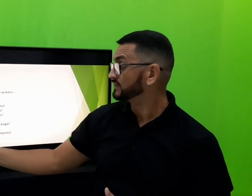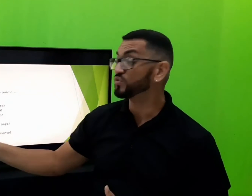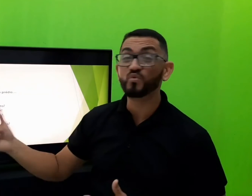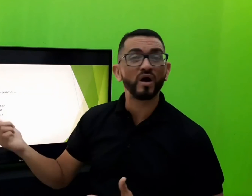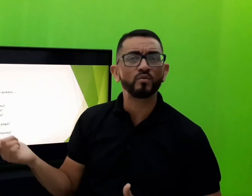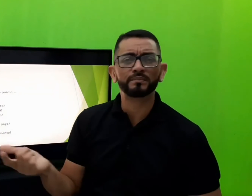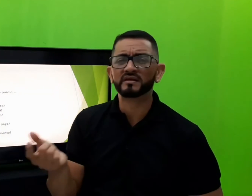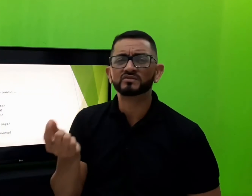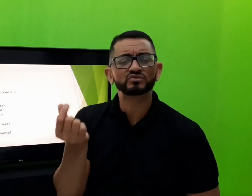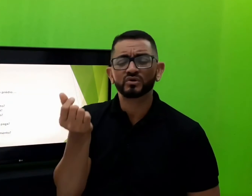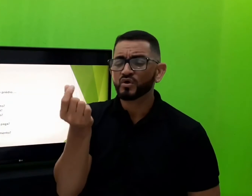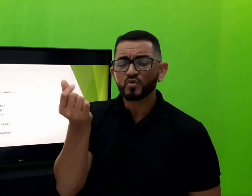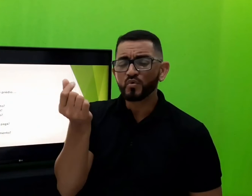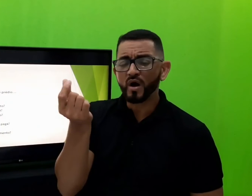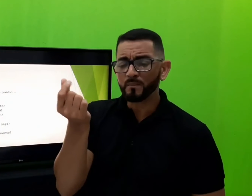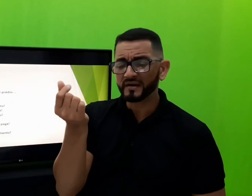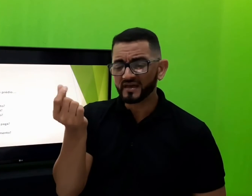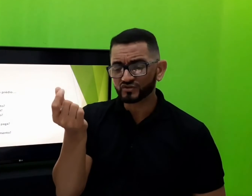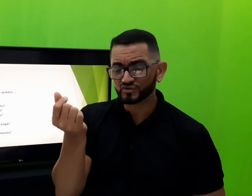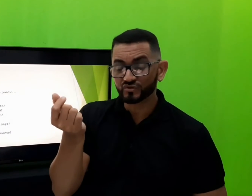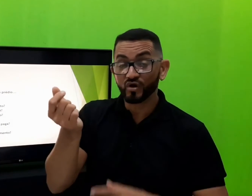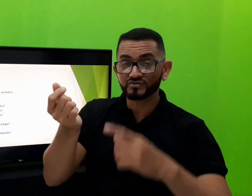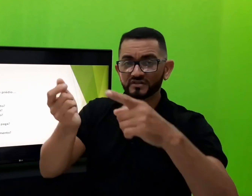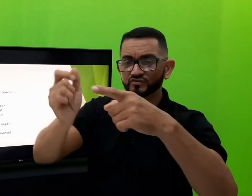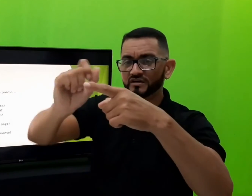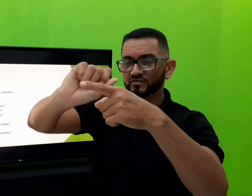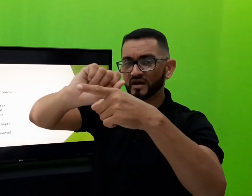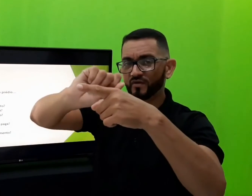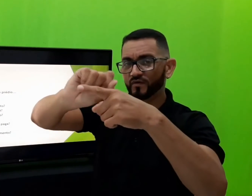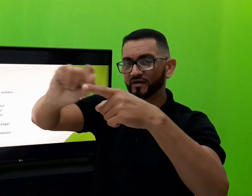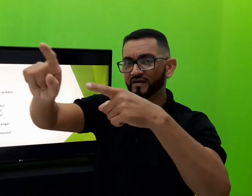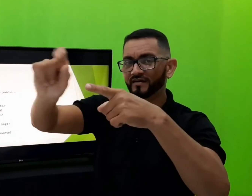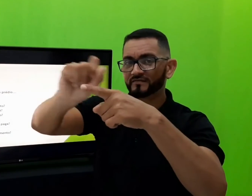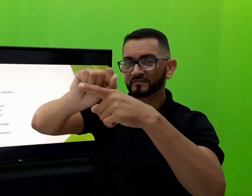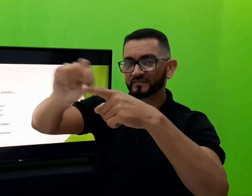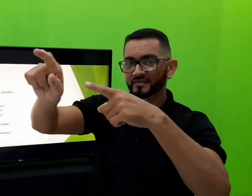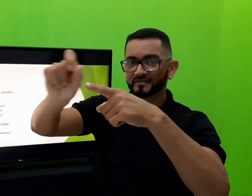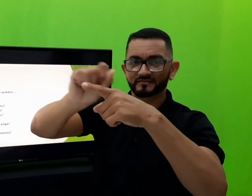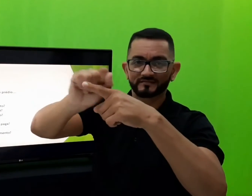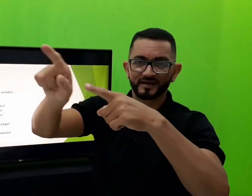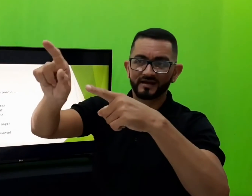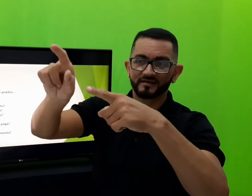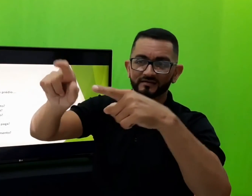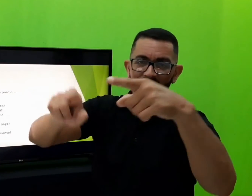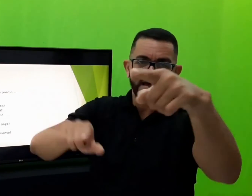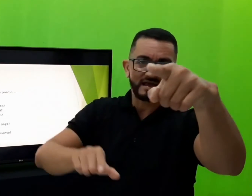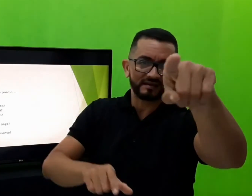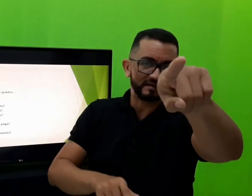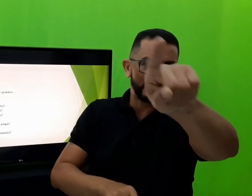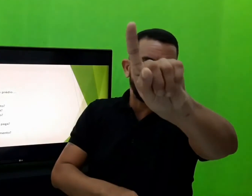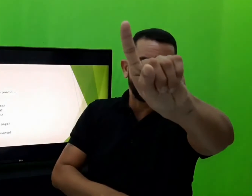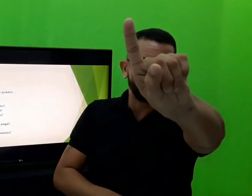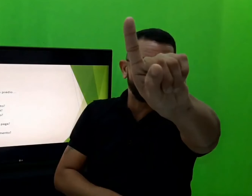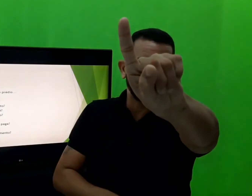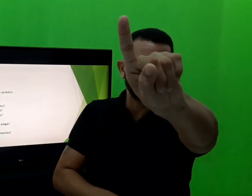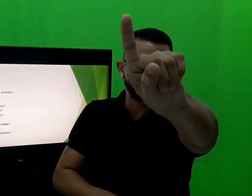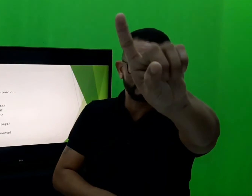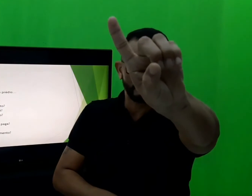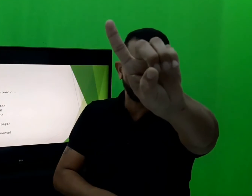perguntando qual o preço. Qual o preço? Olha o sinal de aluguel. a configuração de mão, vamos